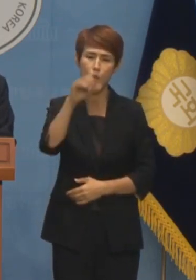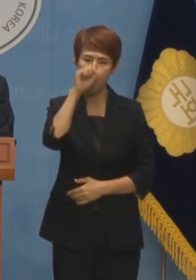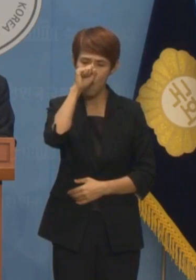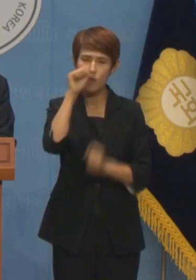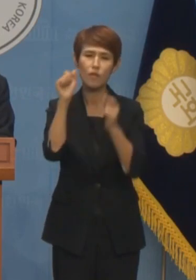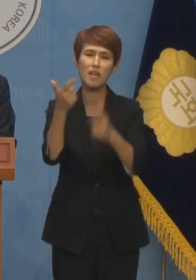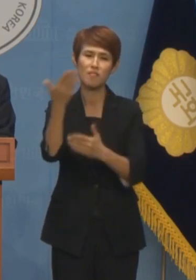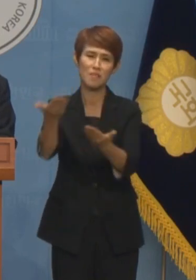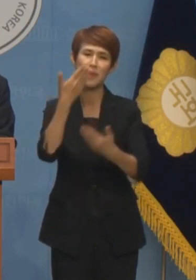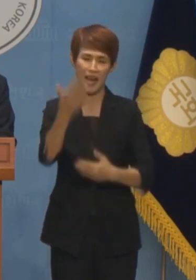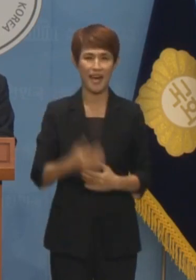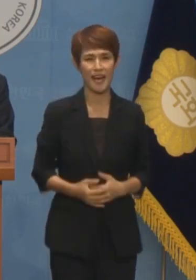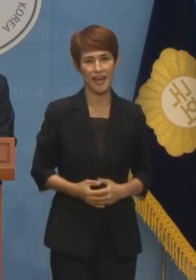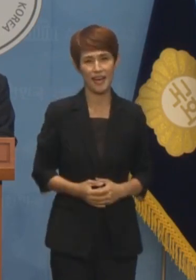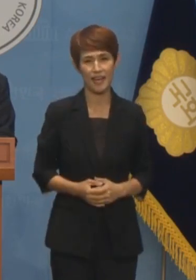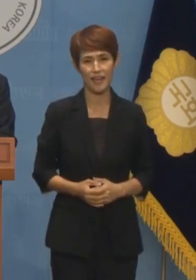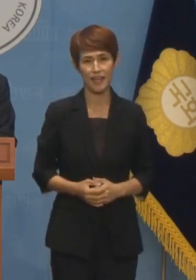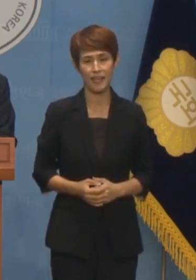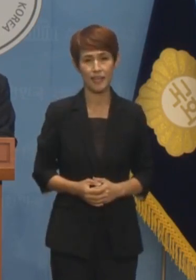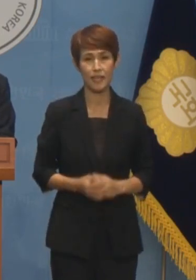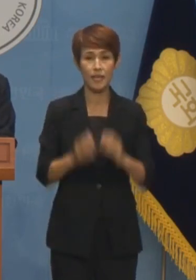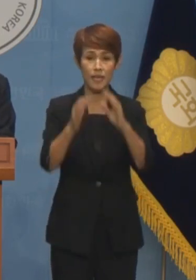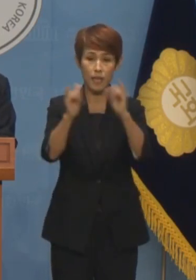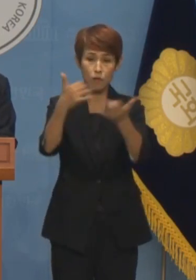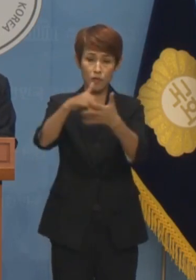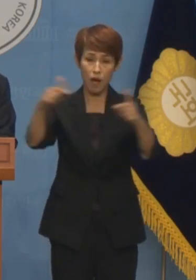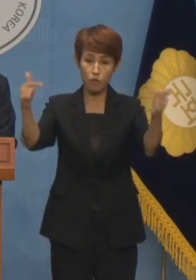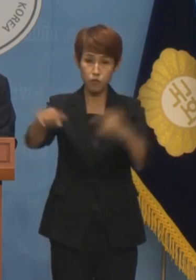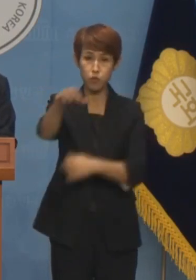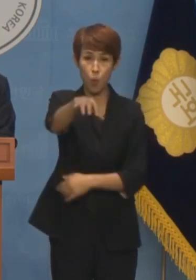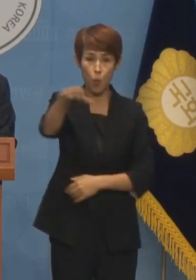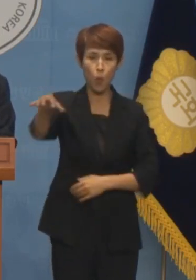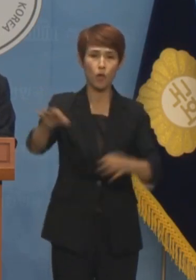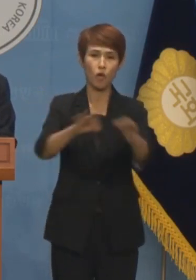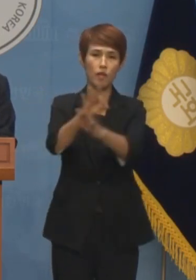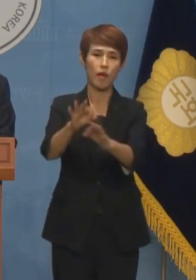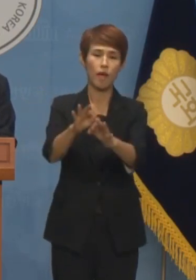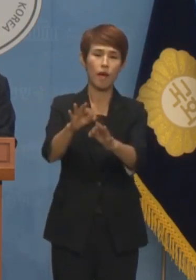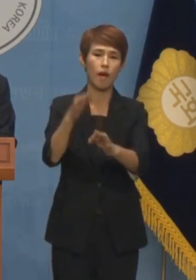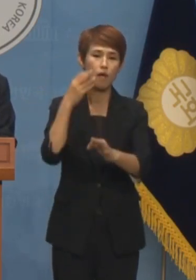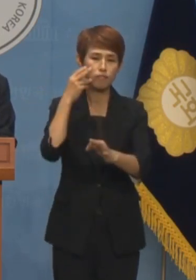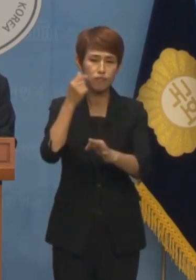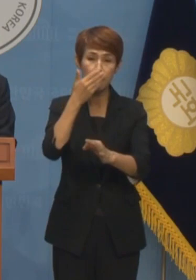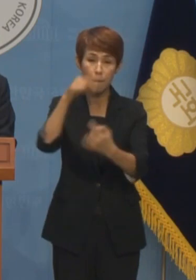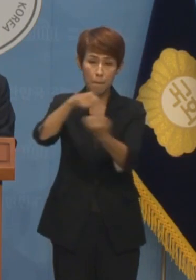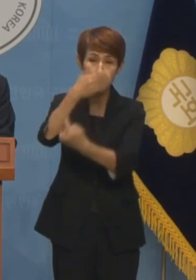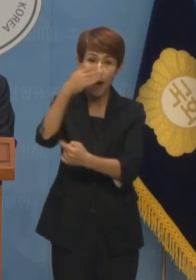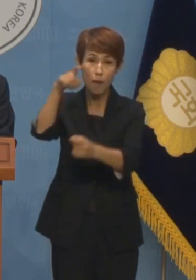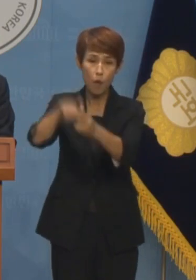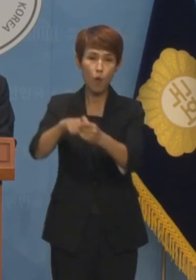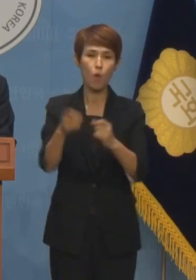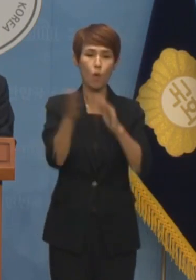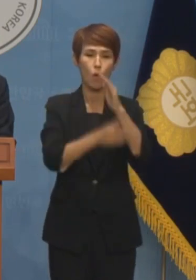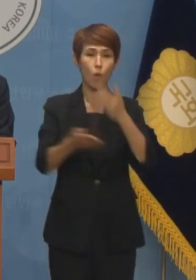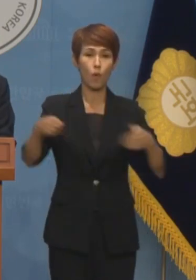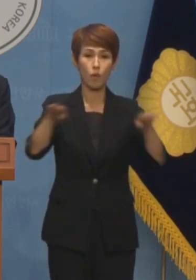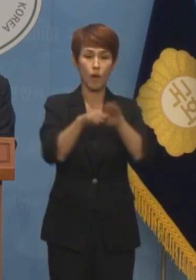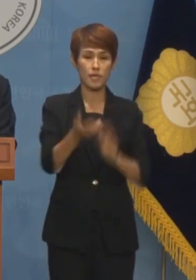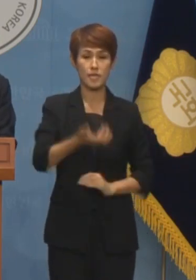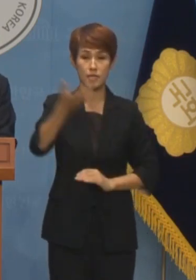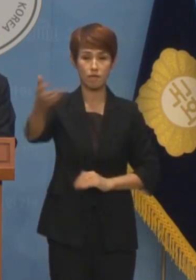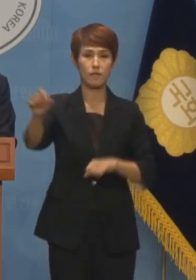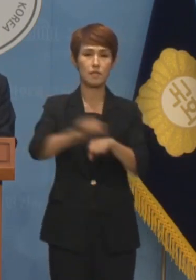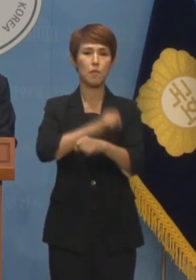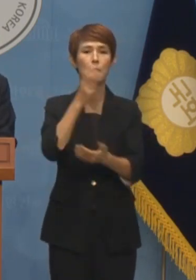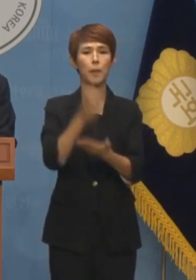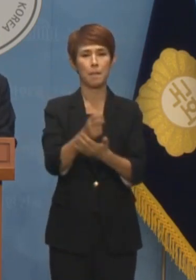것입니다. 먼저 인구 감소 지역 경제 활성화를 위한 공공기관 이전 특별법 제정을 통해